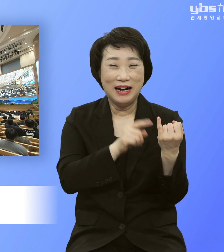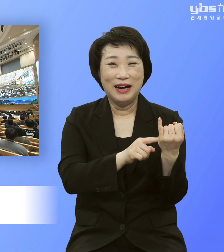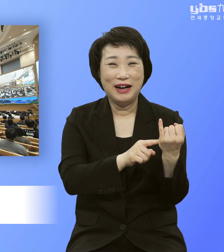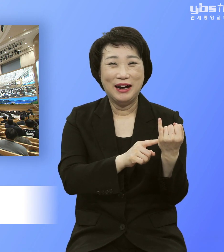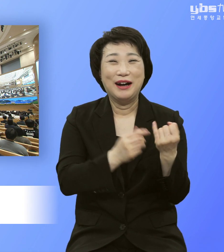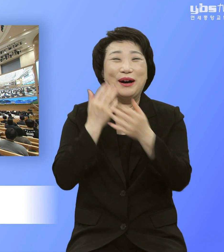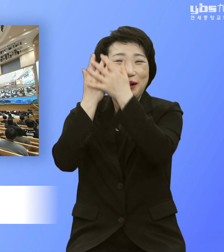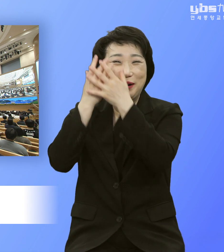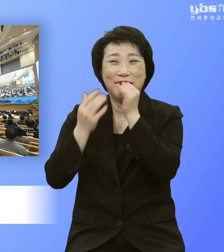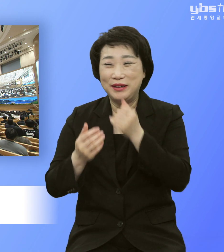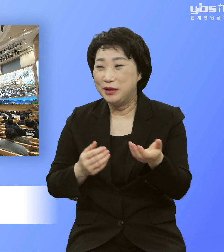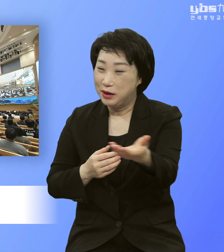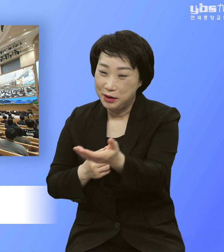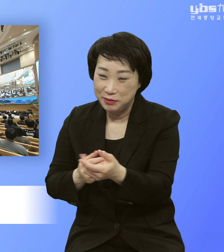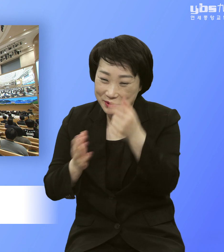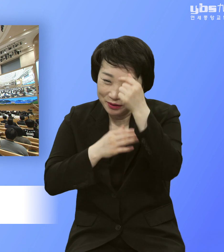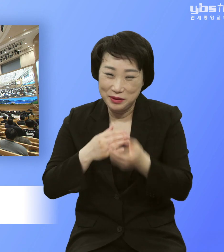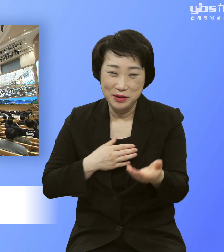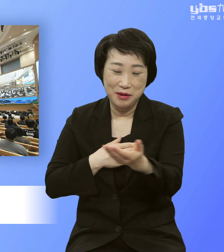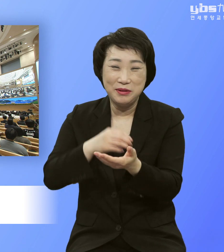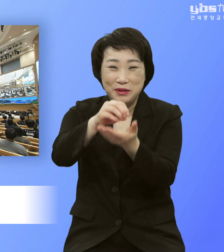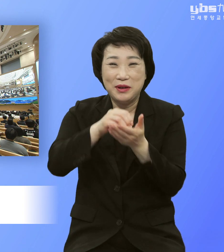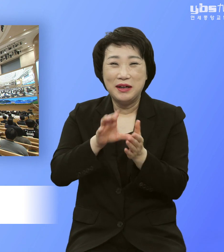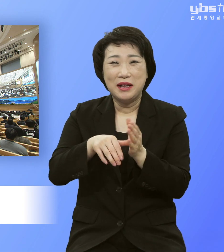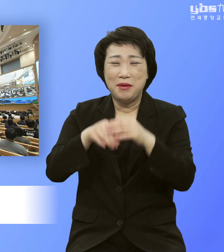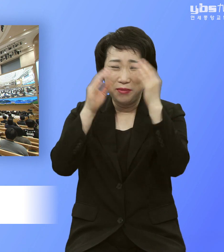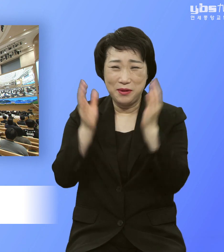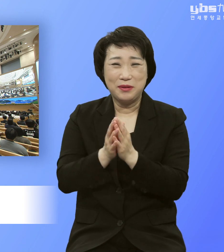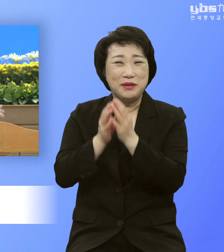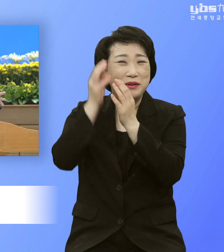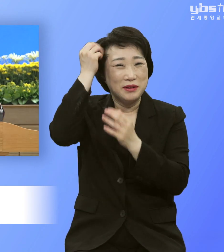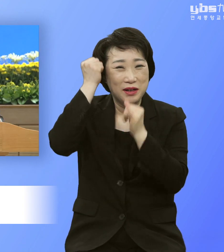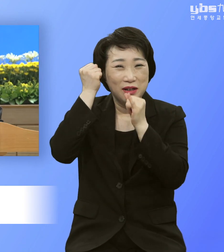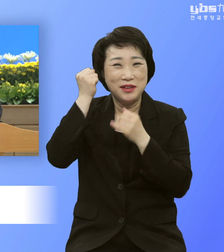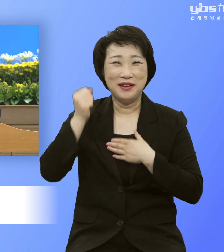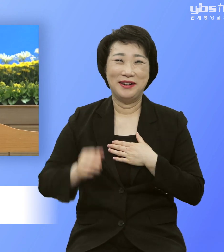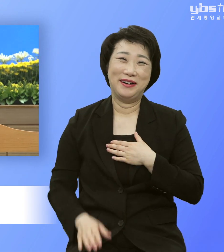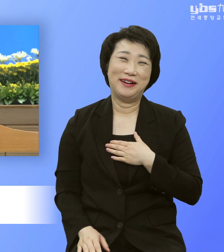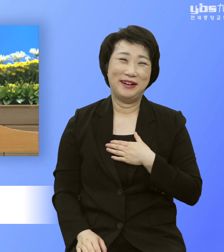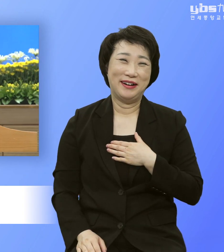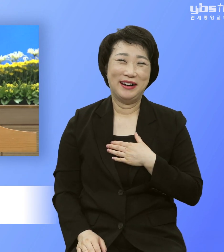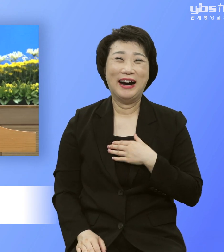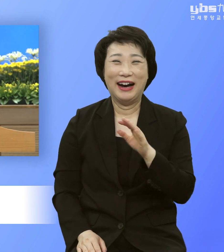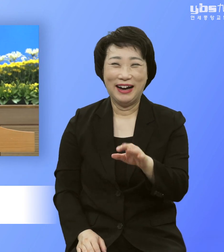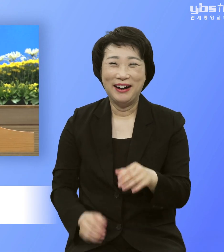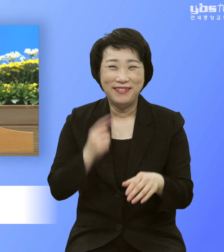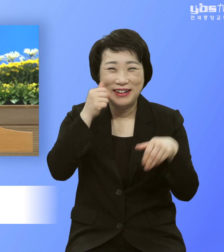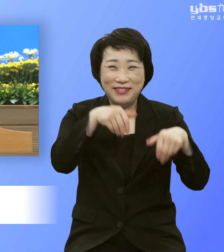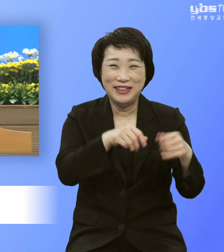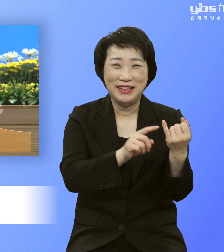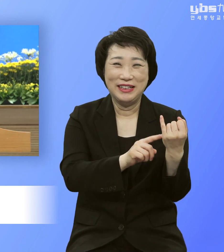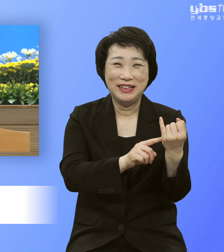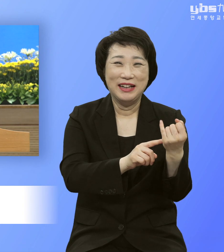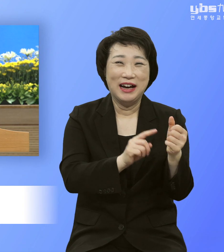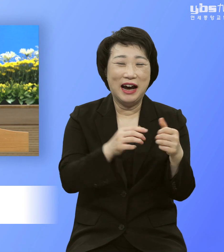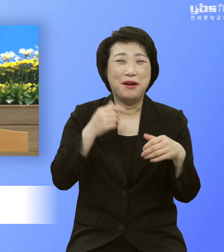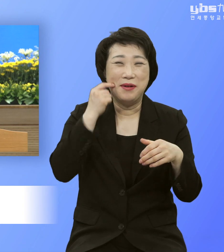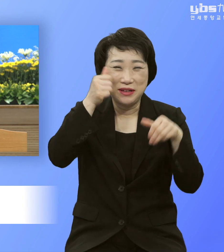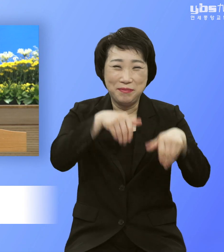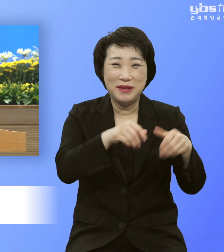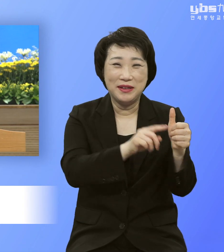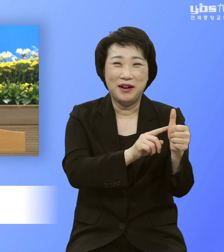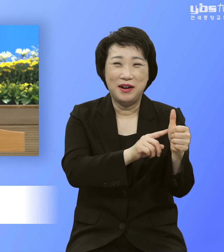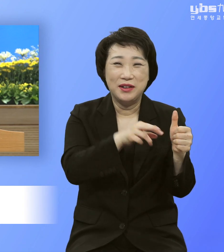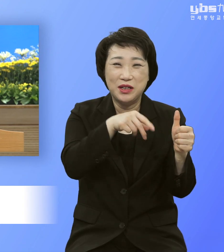나는 어떻게 이렇게 성도가 교복 입고 온 걸 다 아냐? 우리 서순 한수사가 그래. 오늘 또 어떤 교인